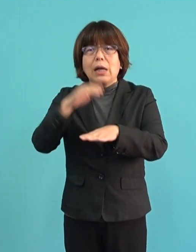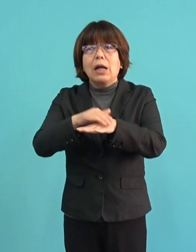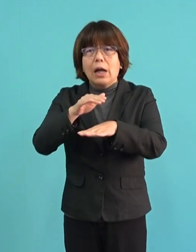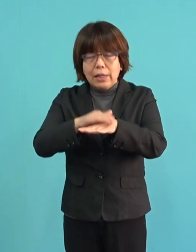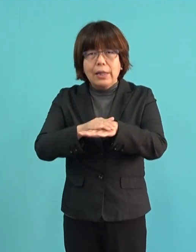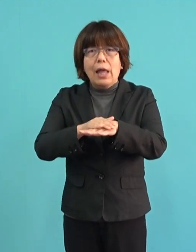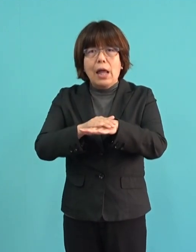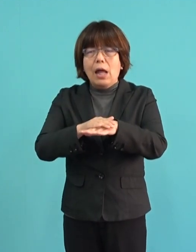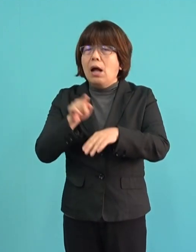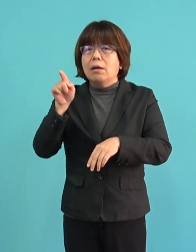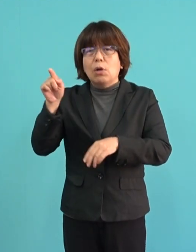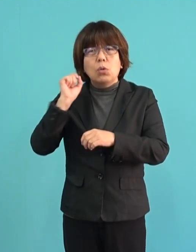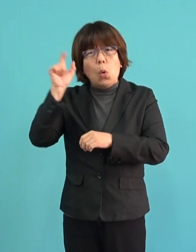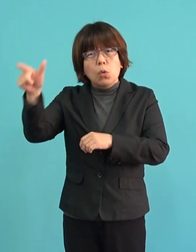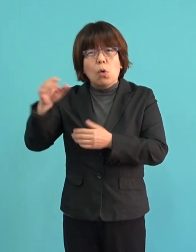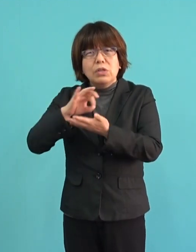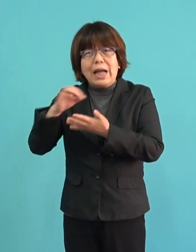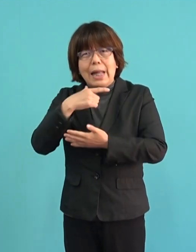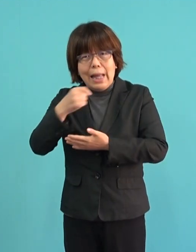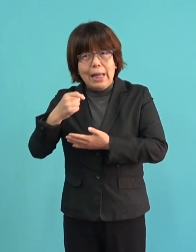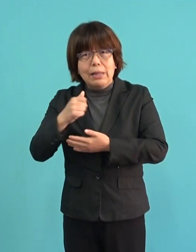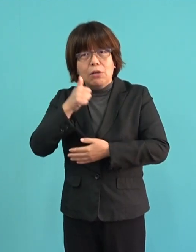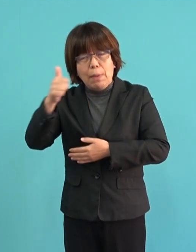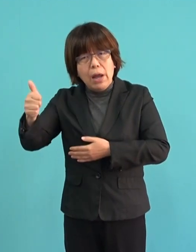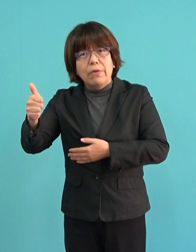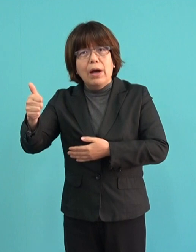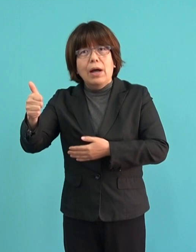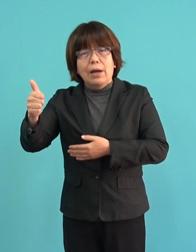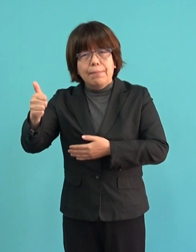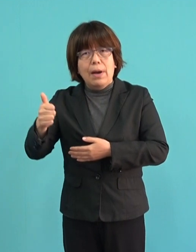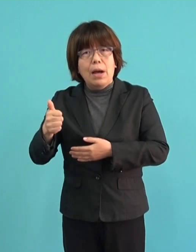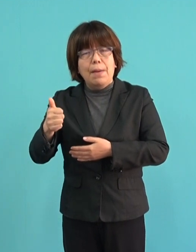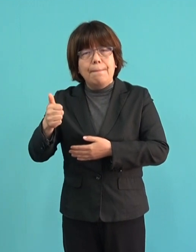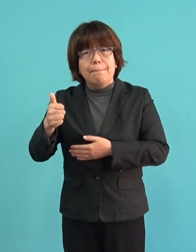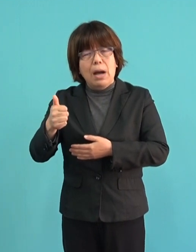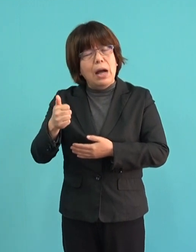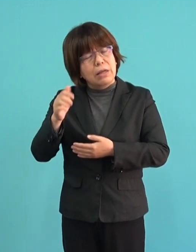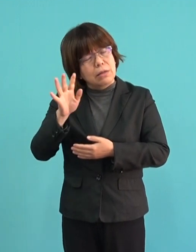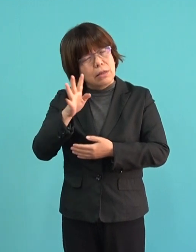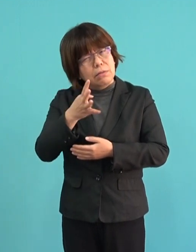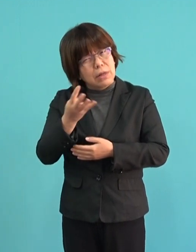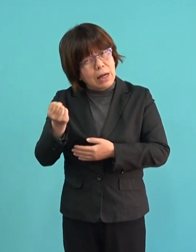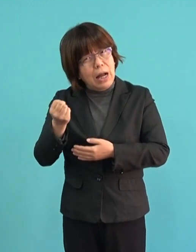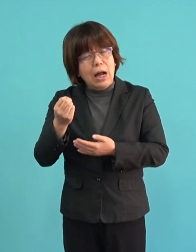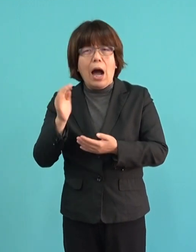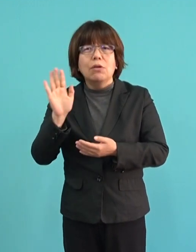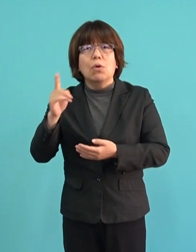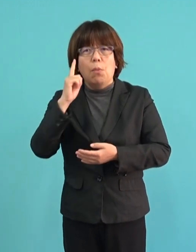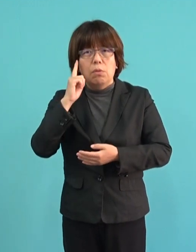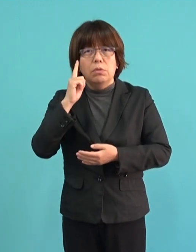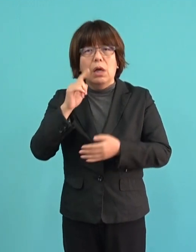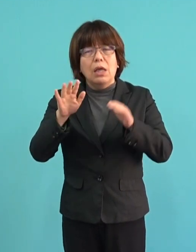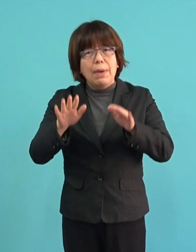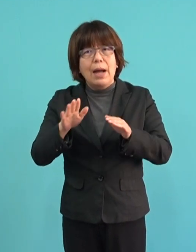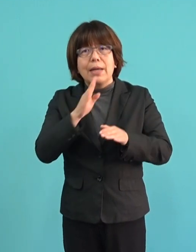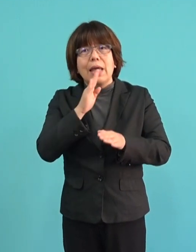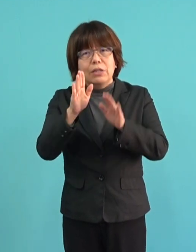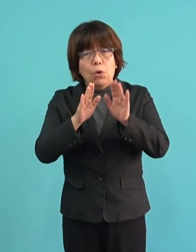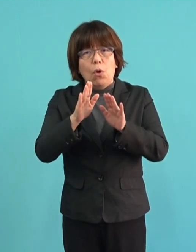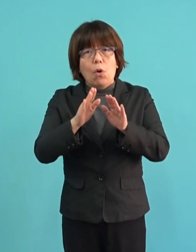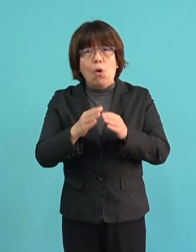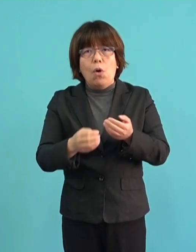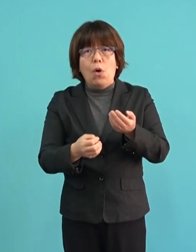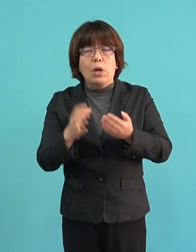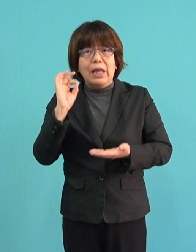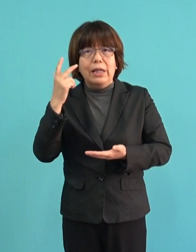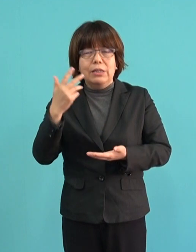で主体的にあそこを使いたいっていうことで行かれる場合はおそらくいくらか残るかと思うんですけども今現状を奈良市の